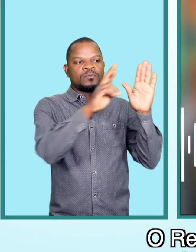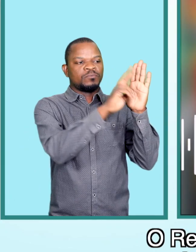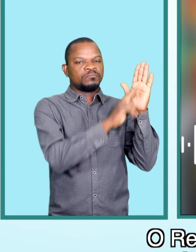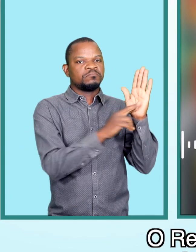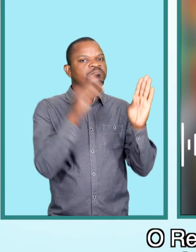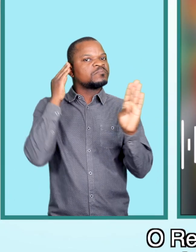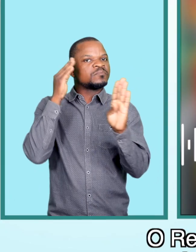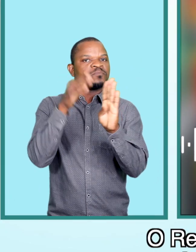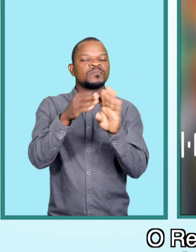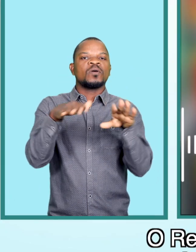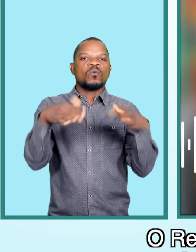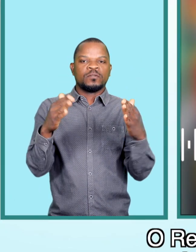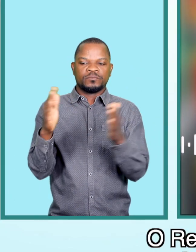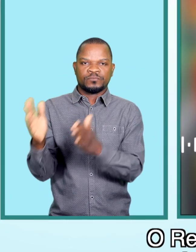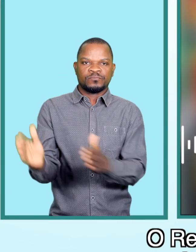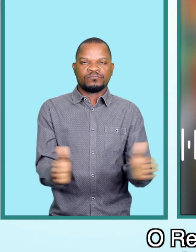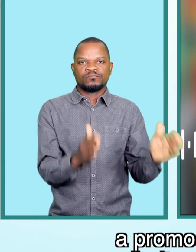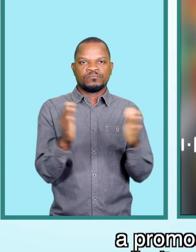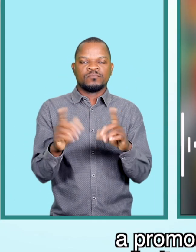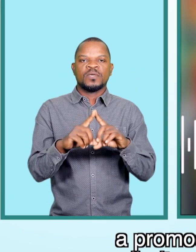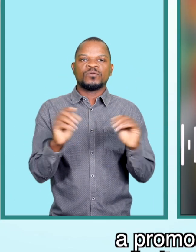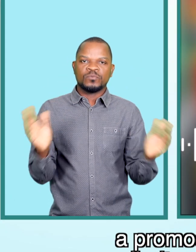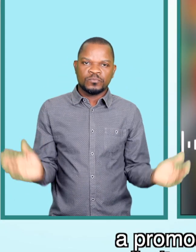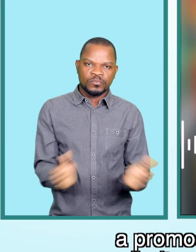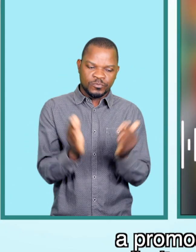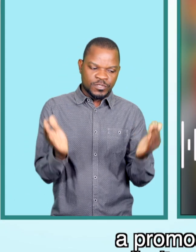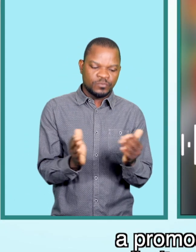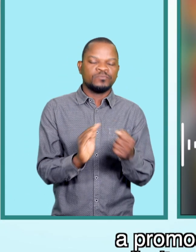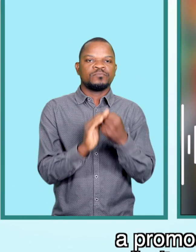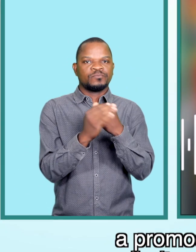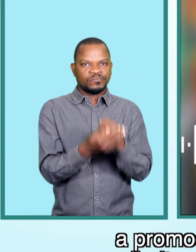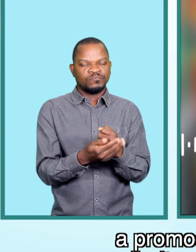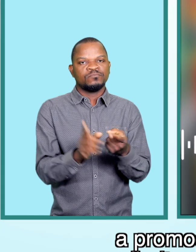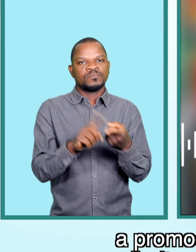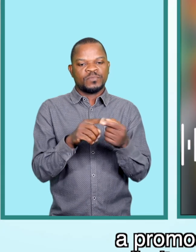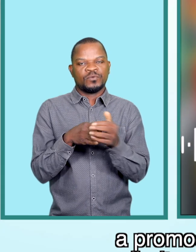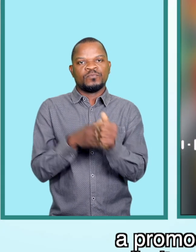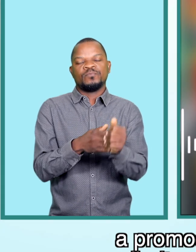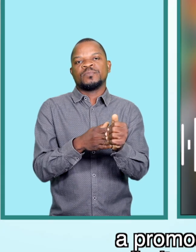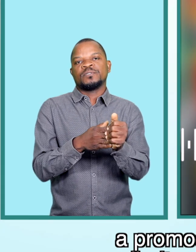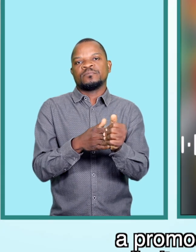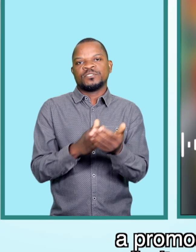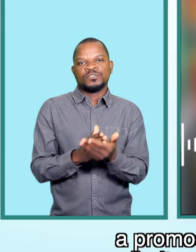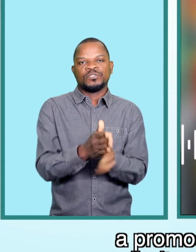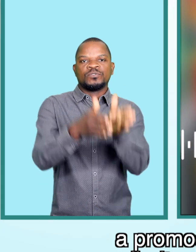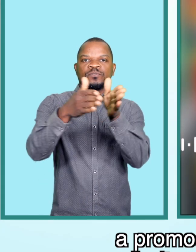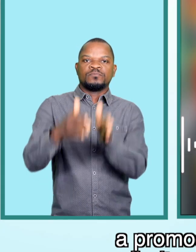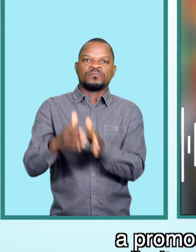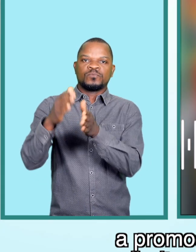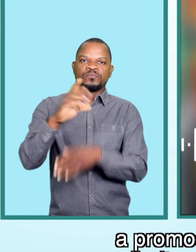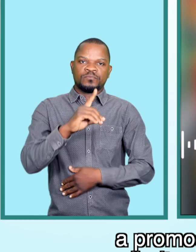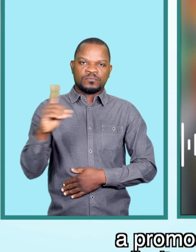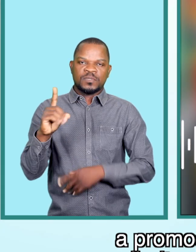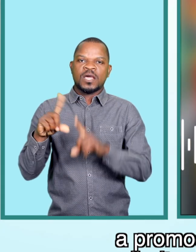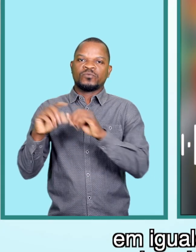O regulamento tem por objetivo estabelecer as condições para a promoção, proteção e efetivação dos direitos das pessoas com